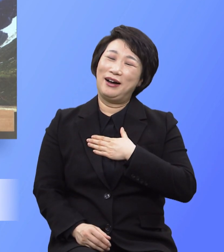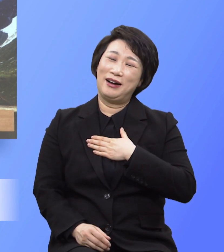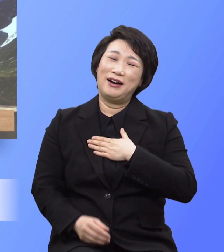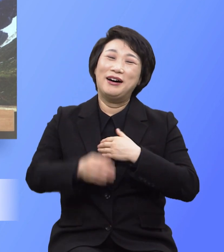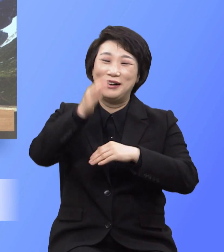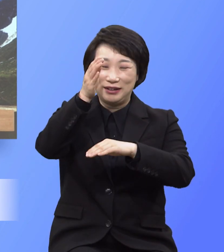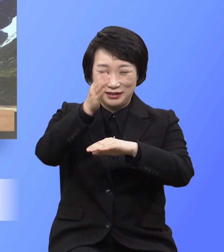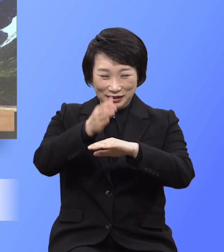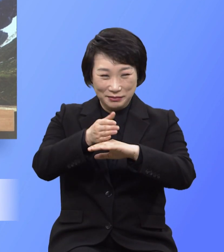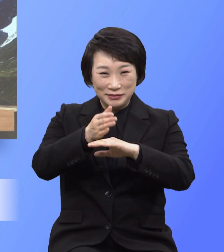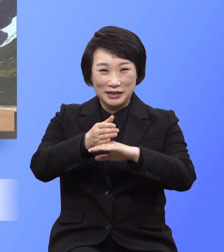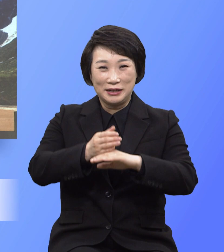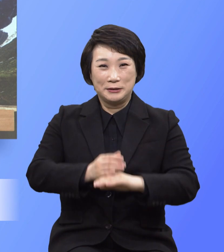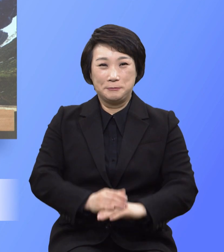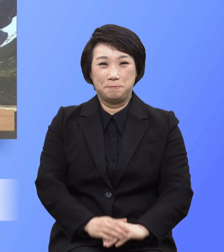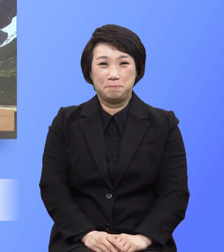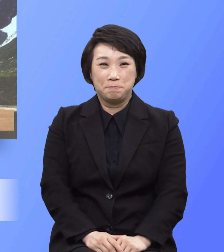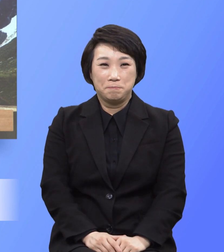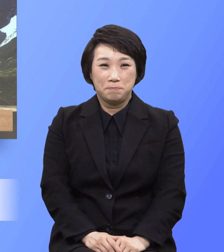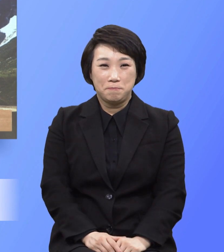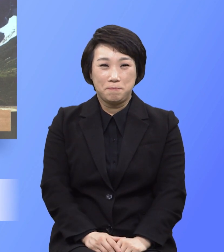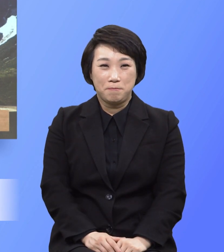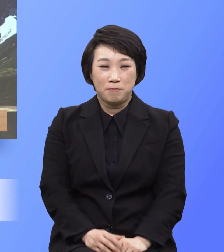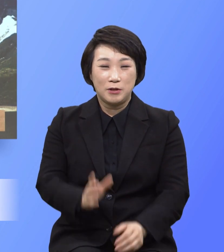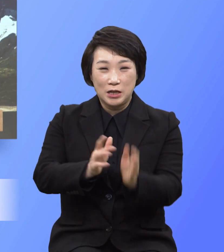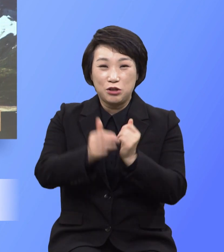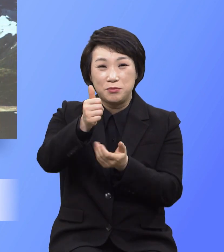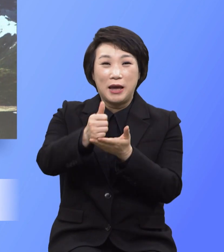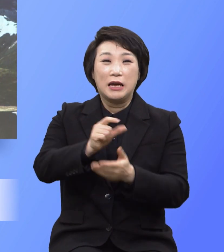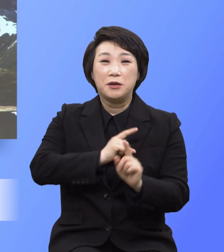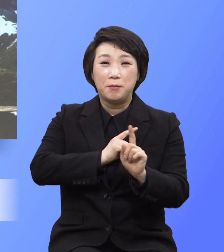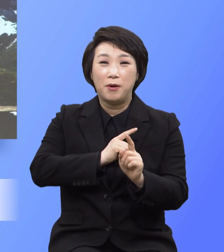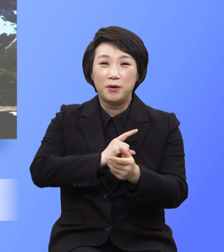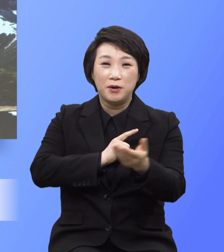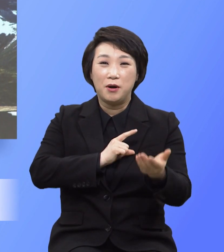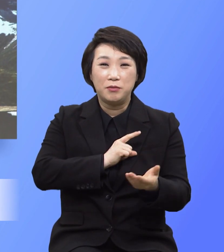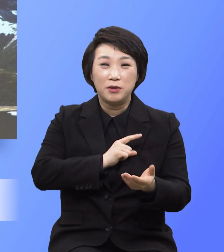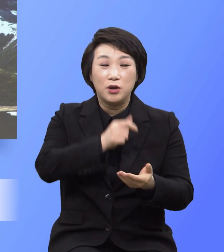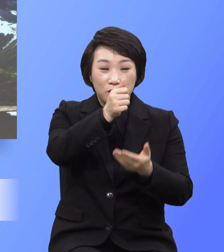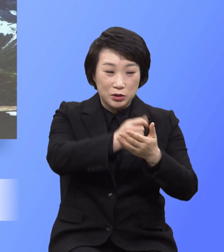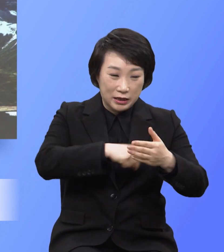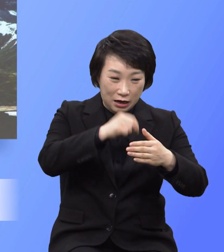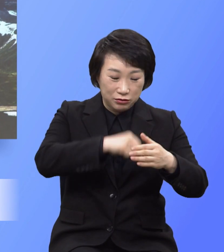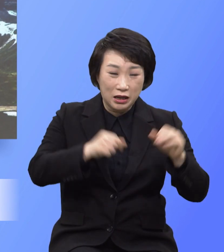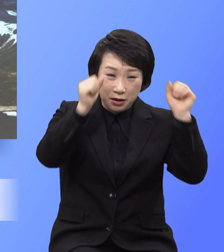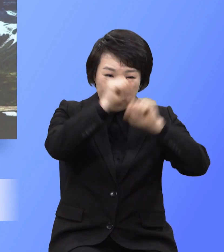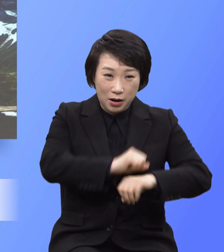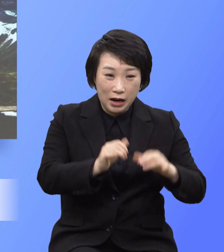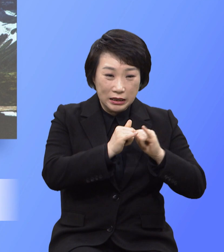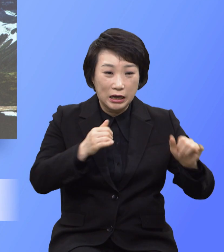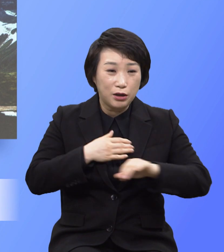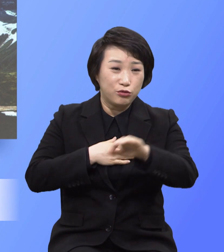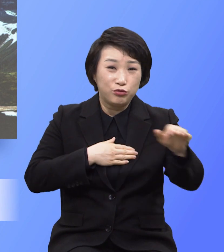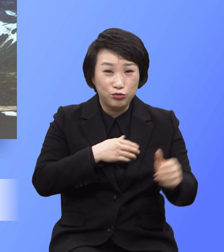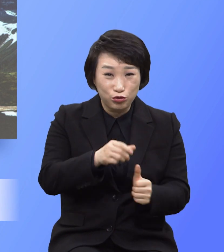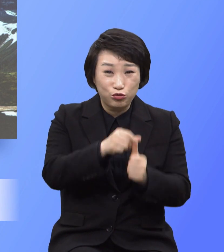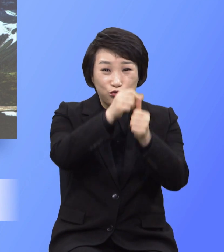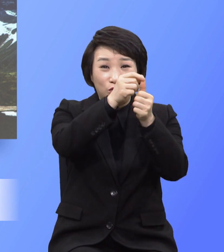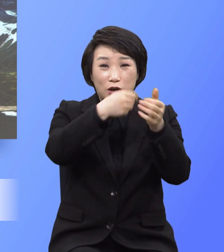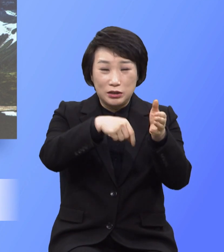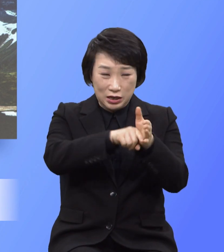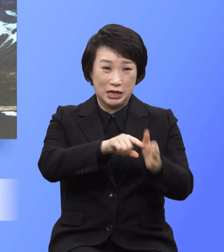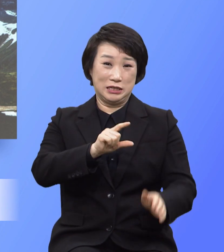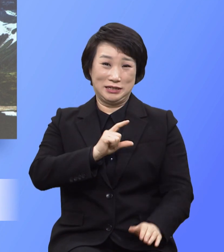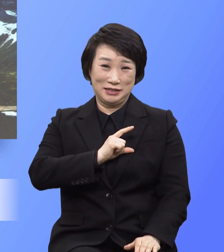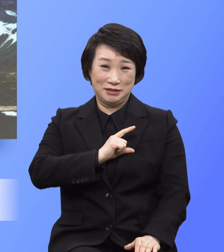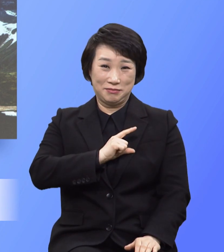감사하냐 그 말이야. 응? 그래서 예수 이름은 죄 아래서 멸망하는 인류를 구원하실